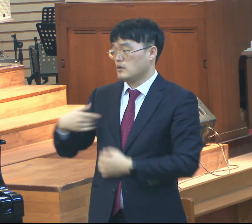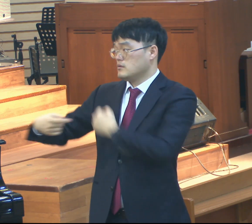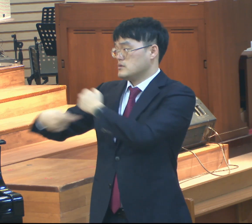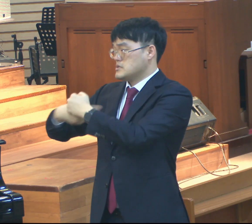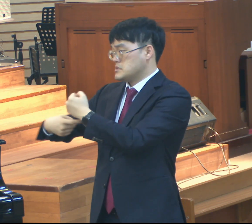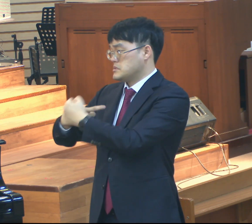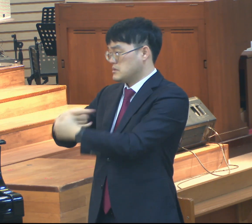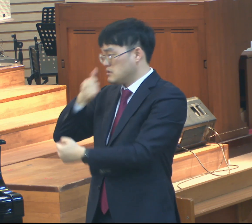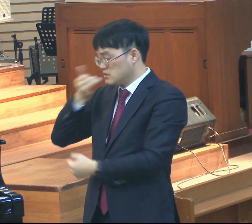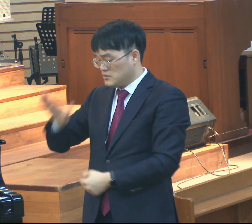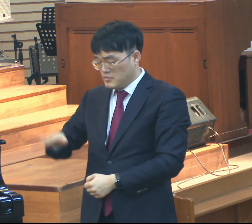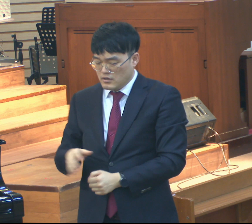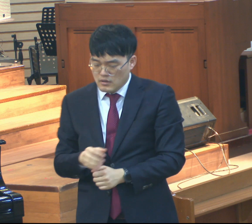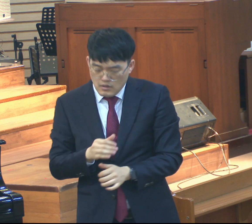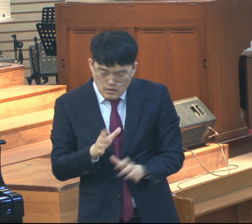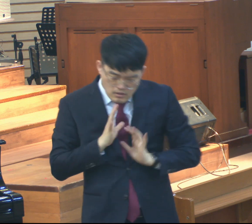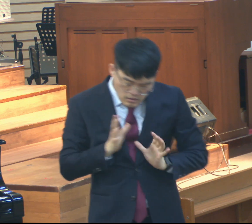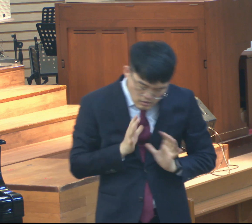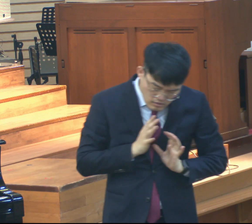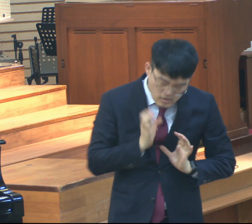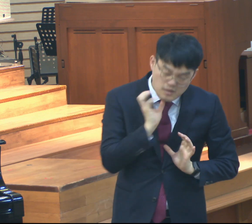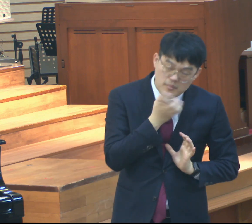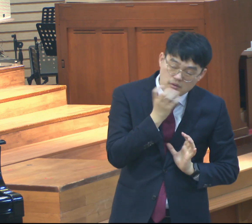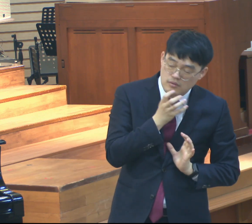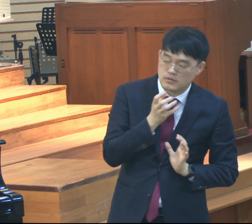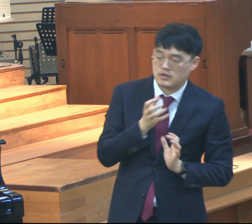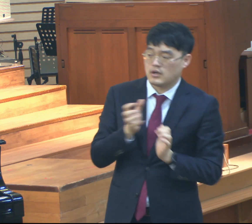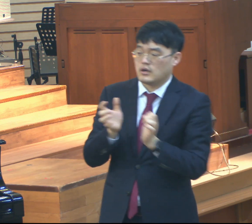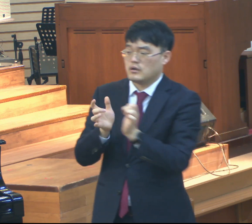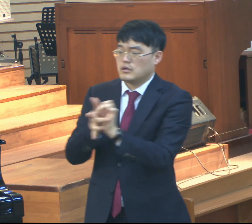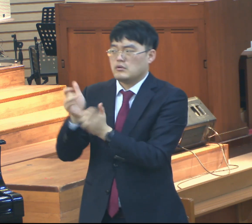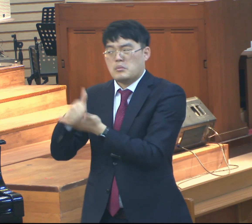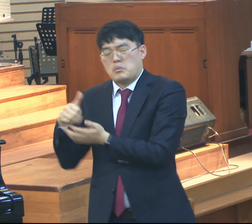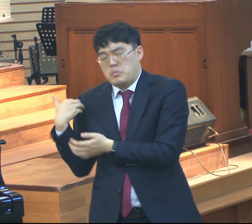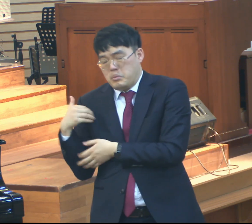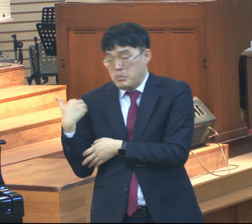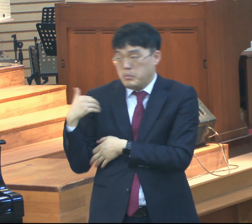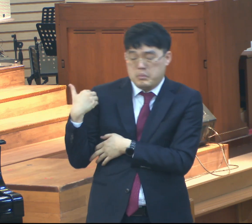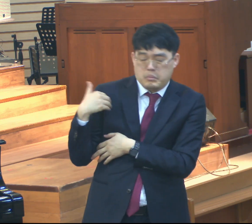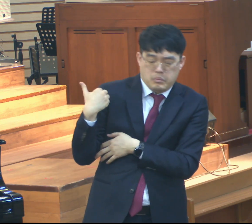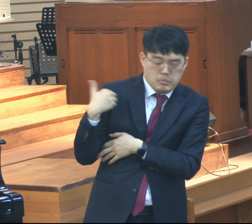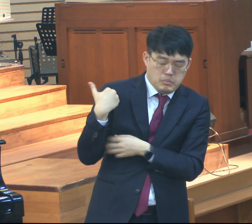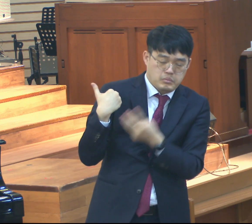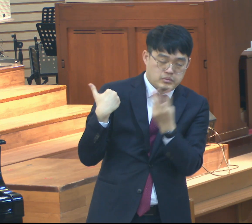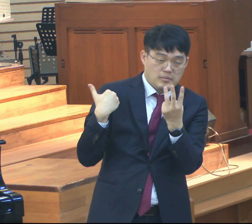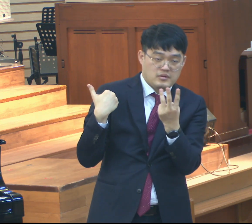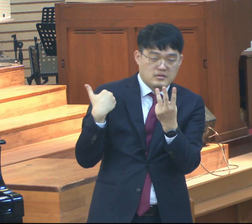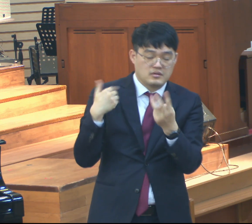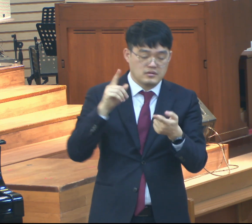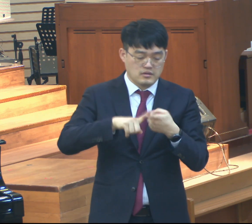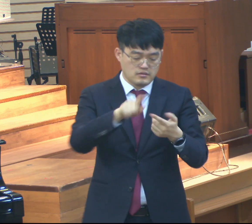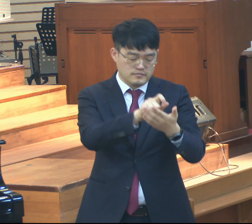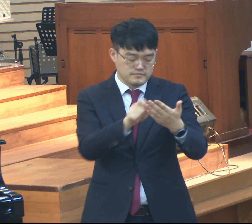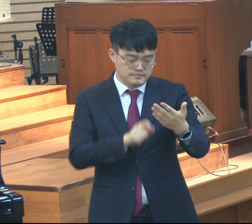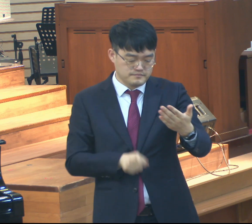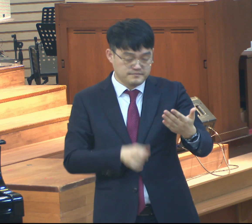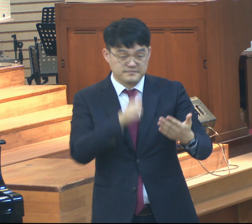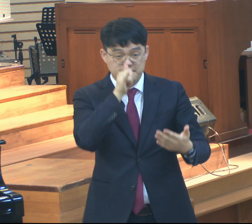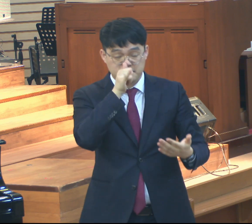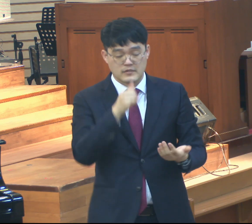잔뜩 집어먹은 베드로는 예수님을 부인하고 또 부인했다는 사실을 기록하였습니다. 불을 쬐던 베드로에게